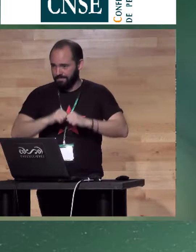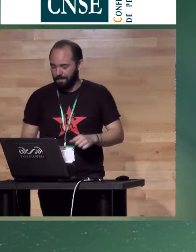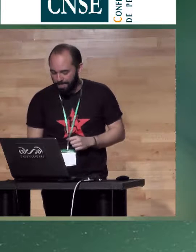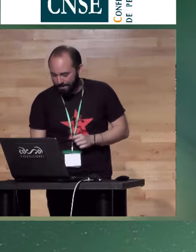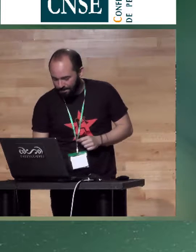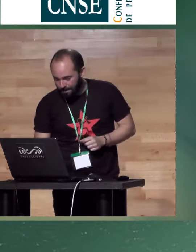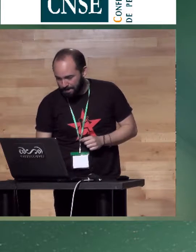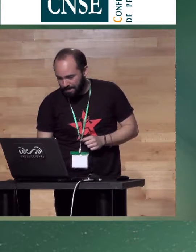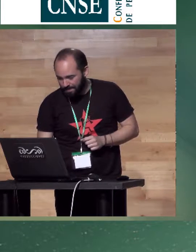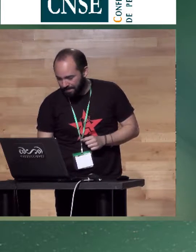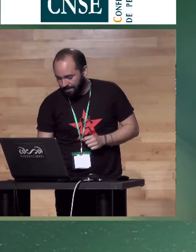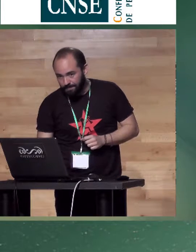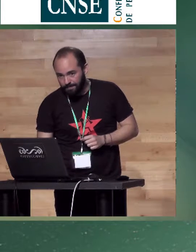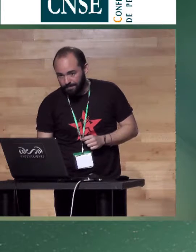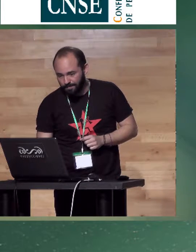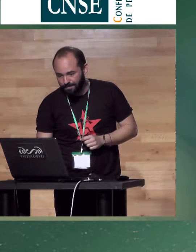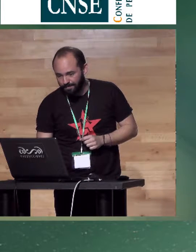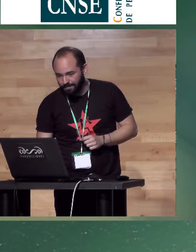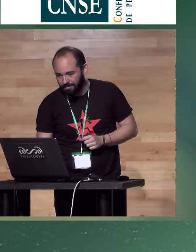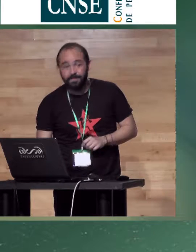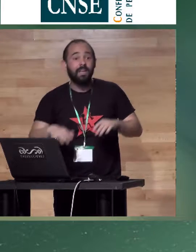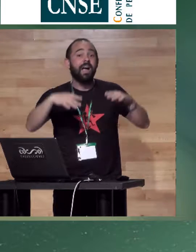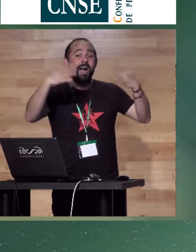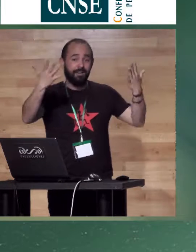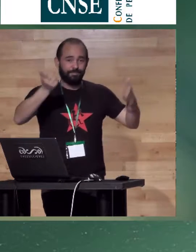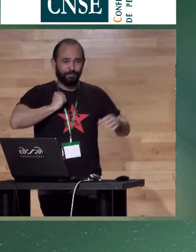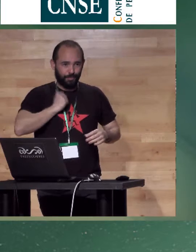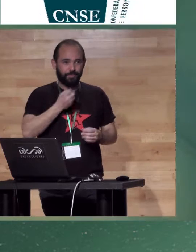Si tenéis alguna duda, me preguntáis.